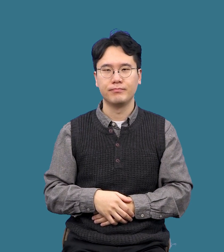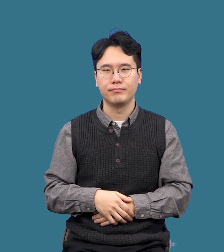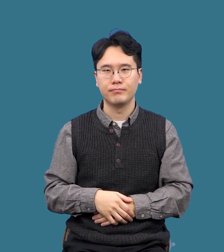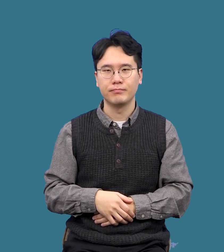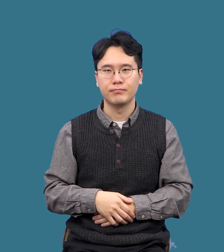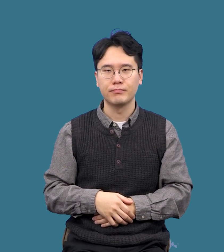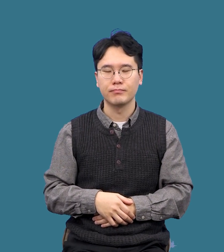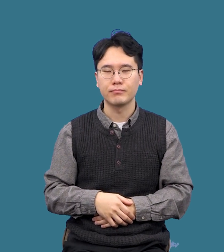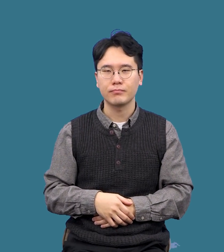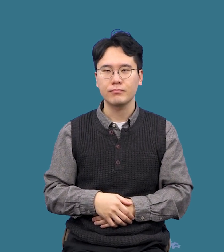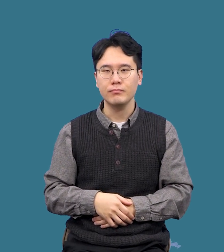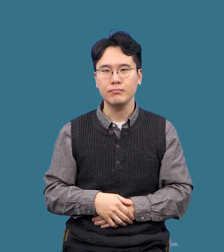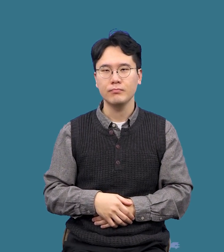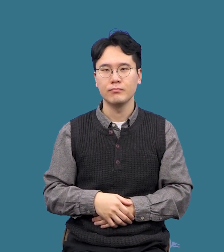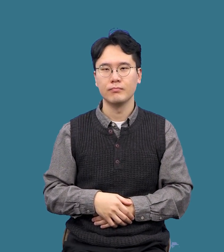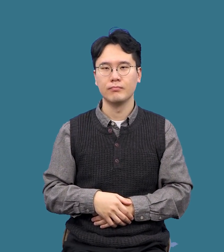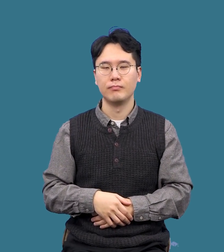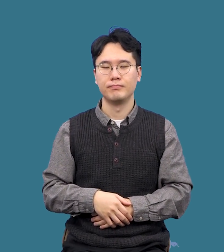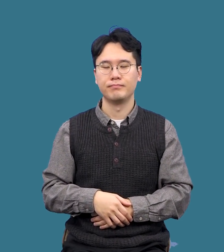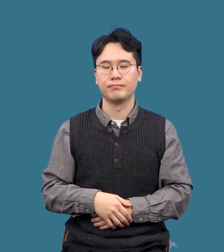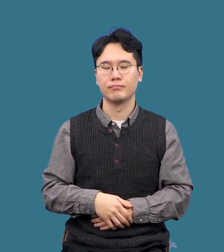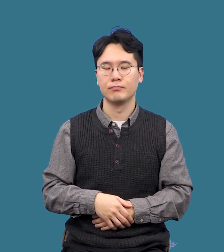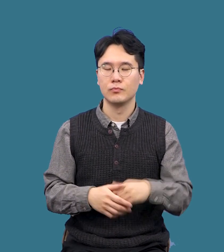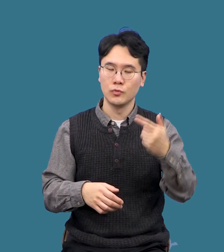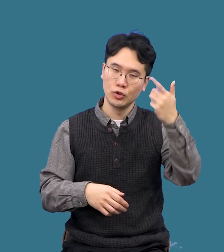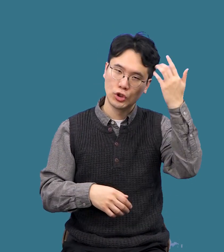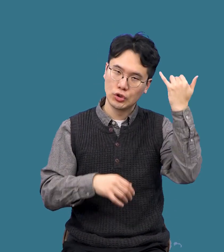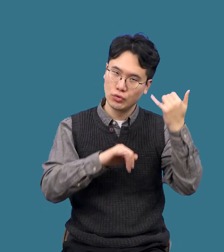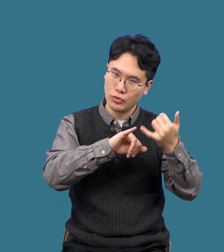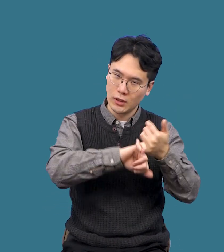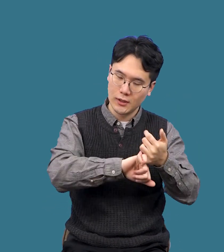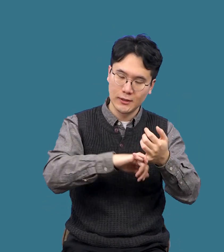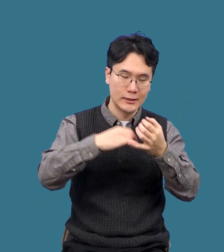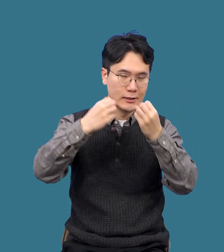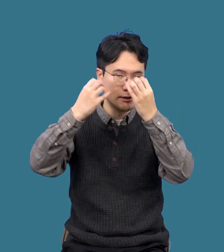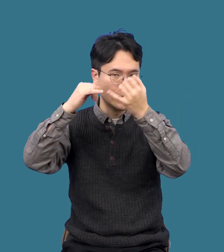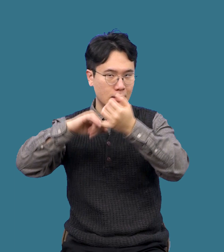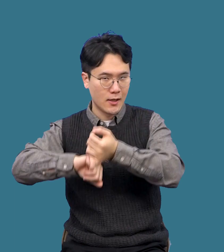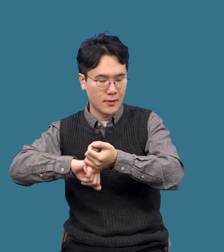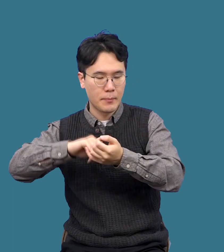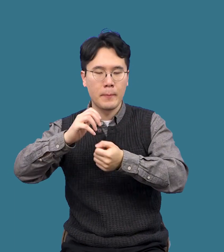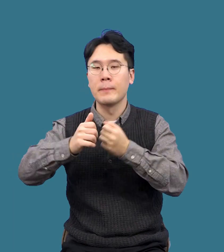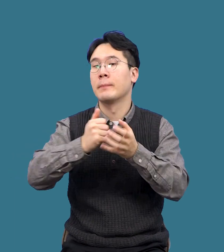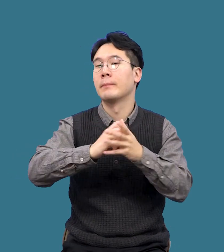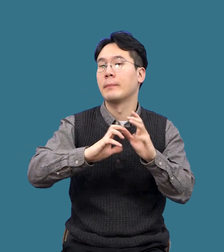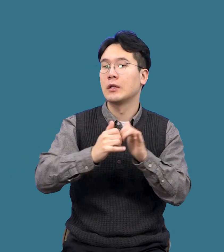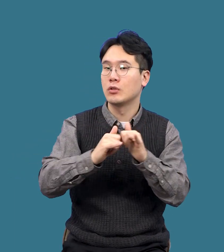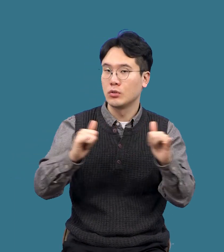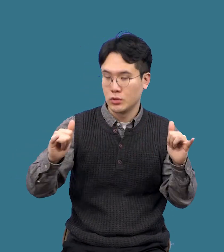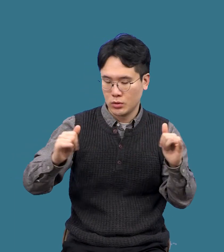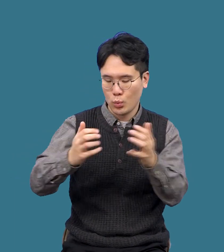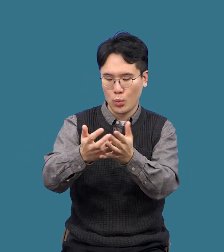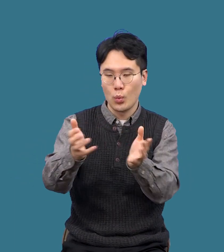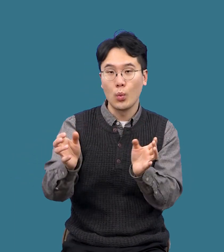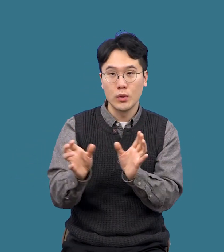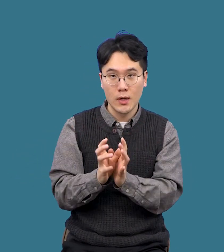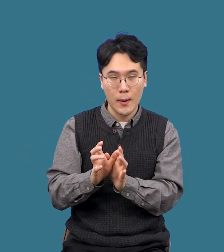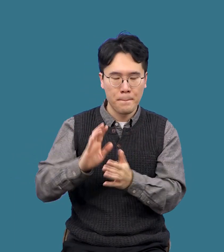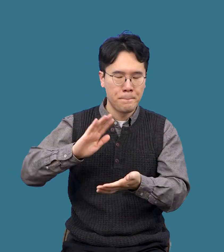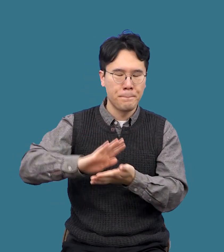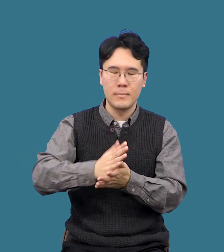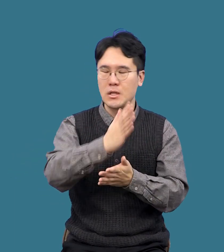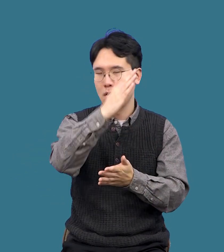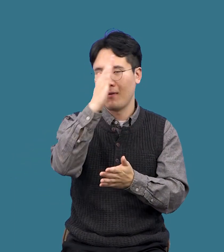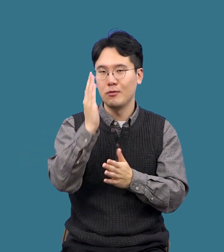것입니다. 자, 여기 구약과 신약의 하나님의 백성들의 공동체의 빛나는 모습,